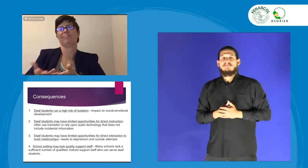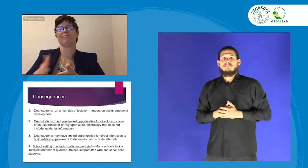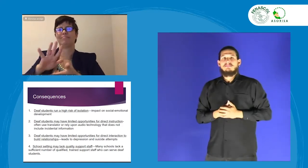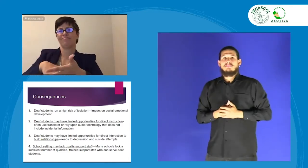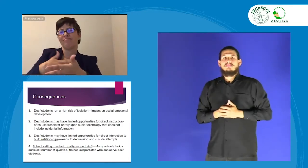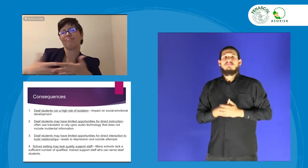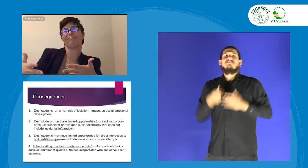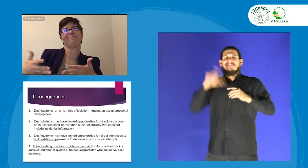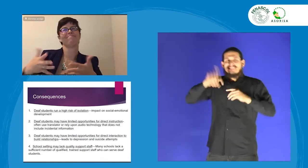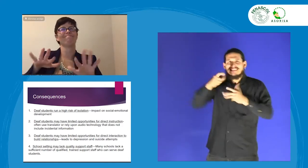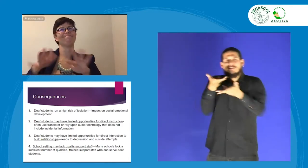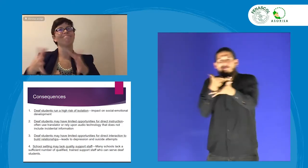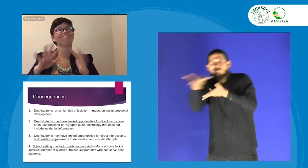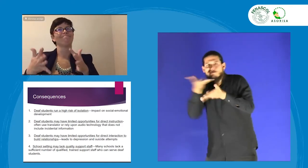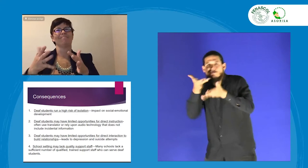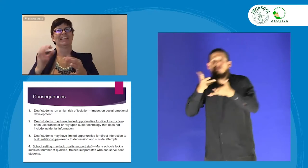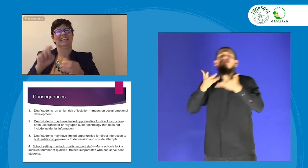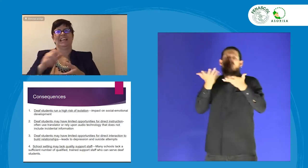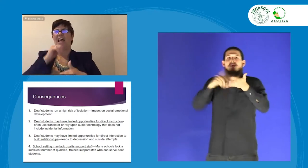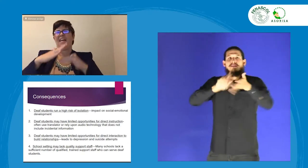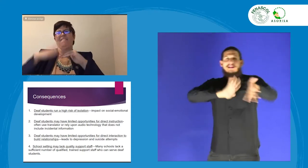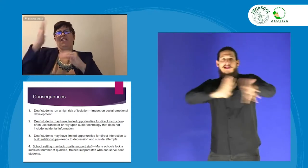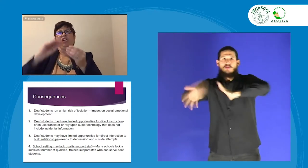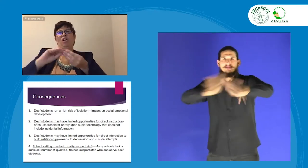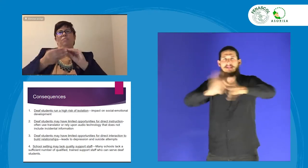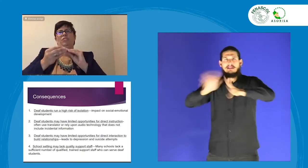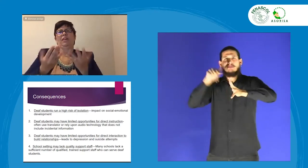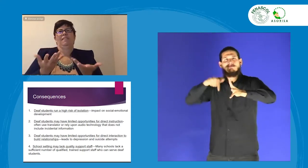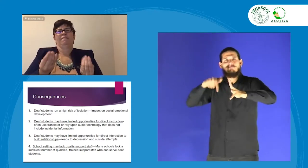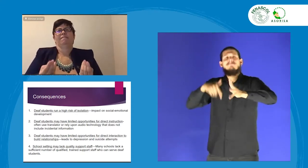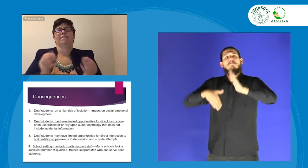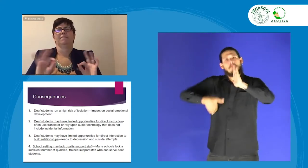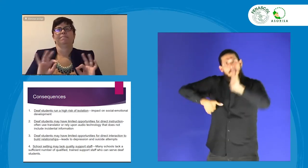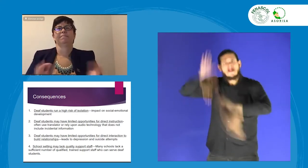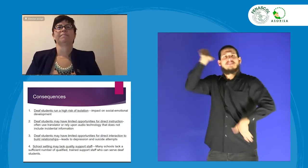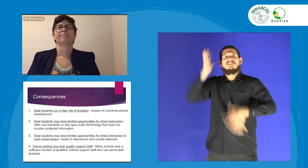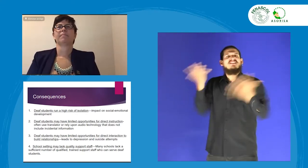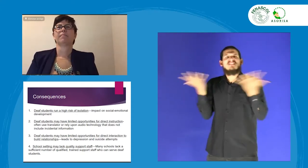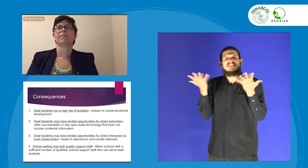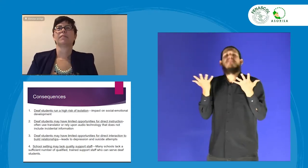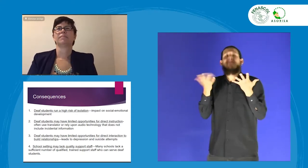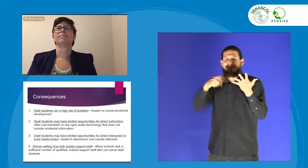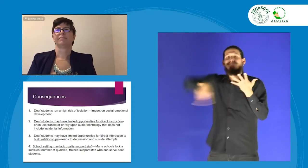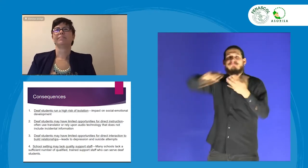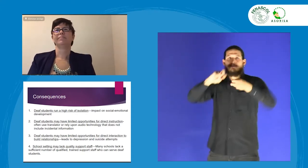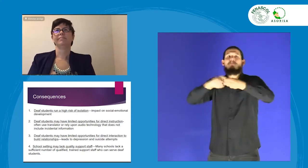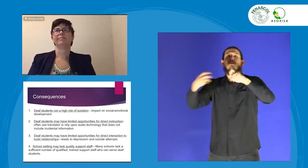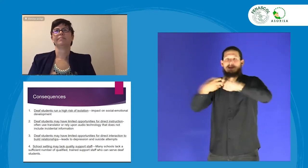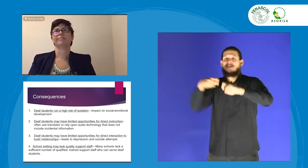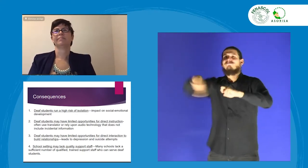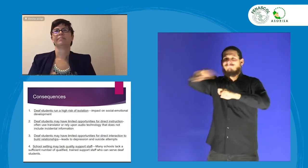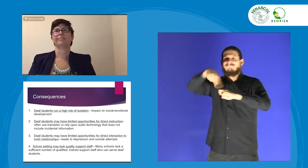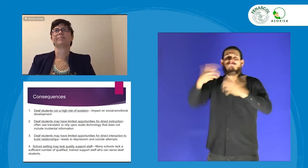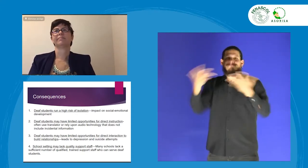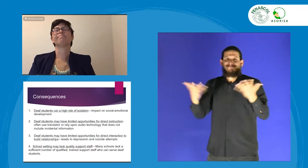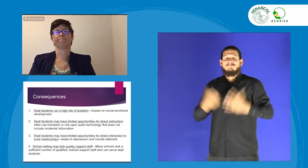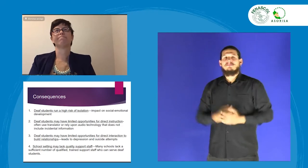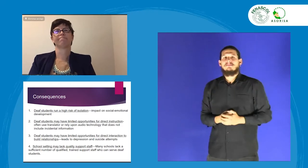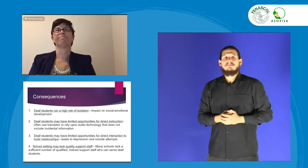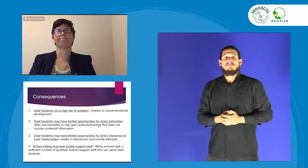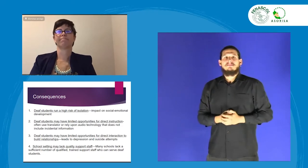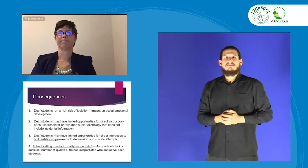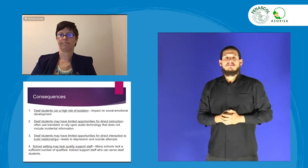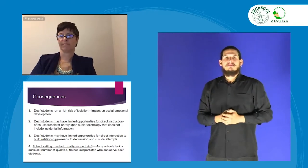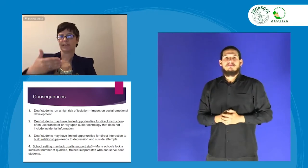estudiante oyente va a tener su par que va a estar hablando en la lengua oral, a diferencia de lo que tiene o tendría el estudiante sordo. Muy